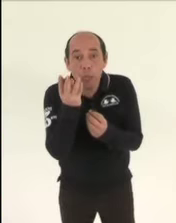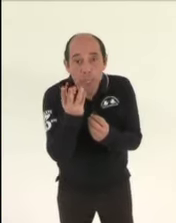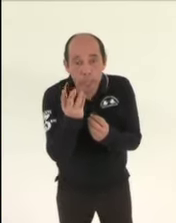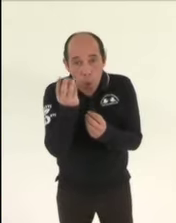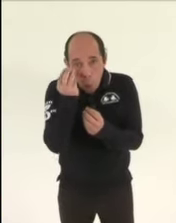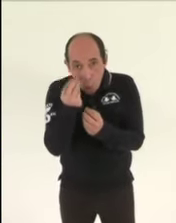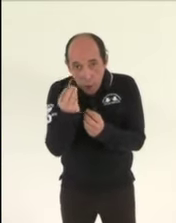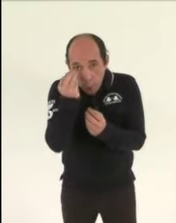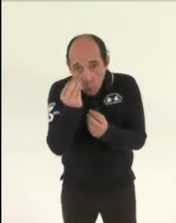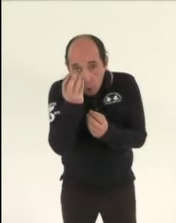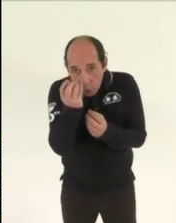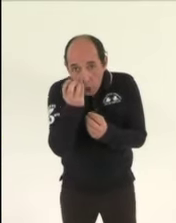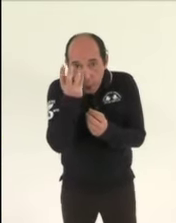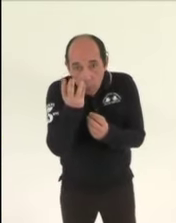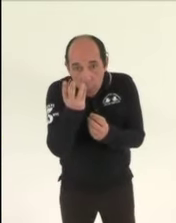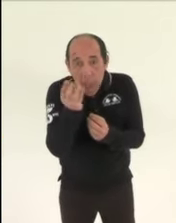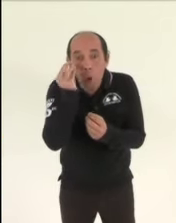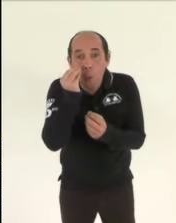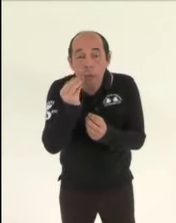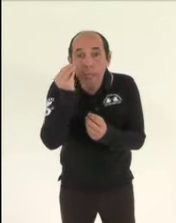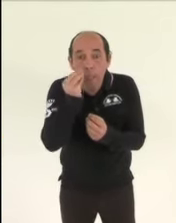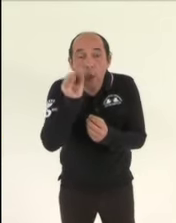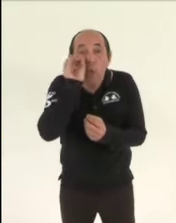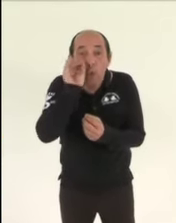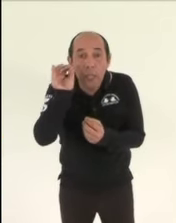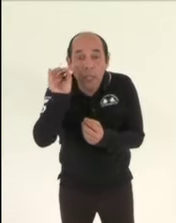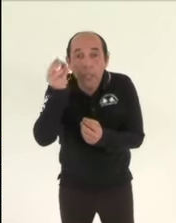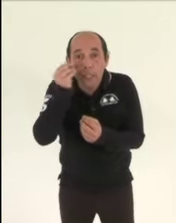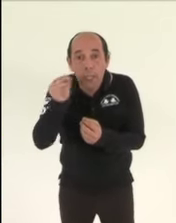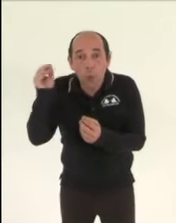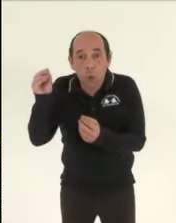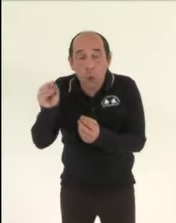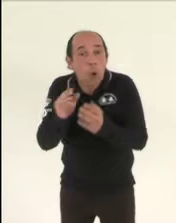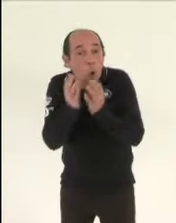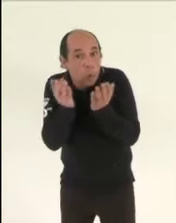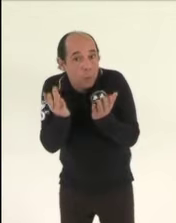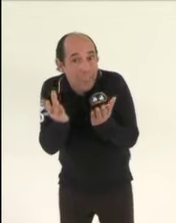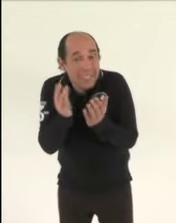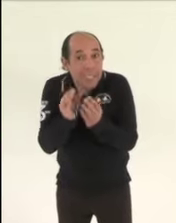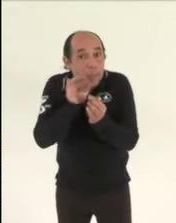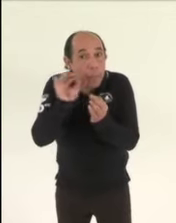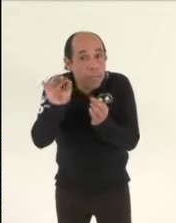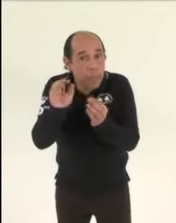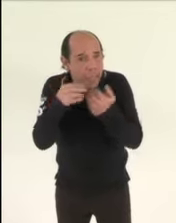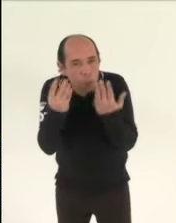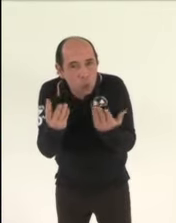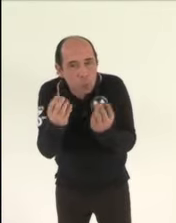كويسات وهذيك النواره وداك الشكل ديال الكويسات هما اللي كيعطيو العويدات ديال القرنفل على شكل مسامير علاش قلت مسامير